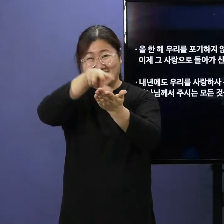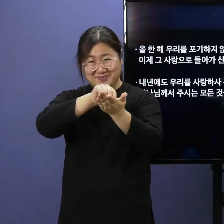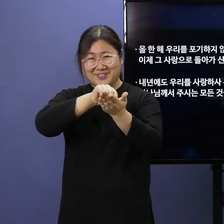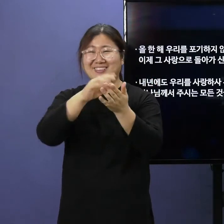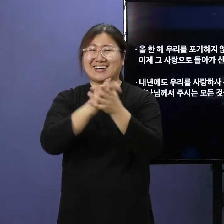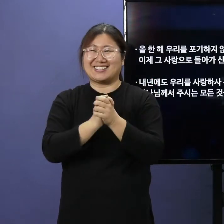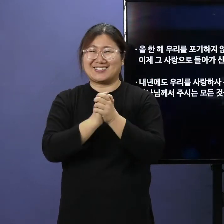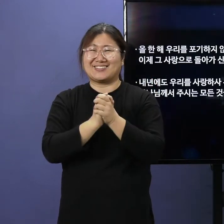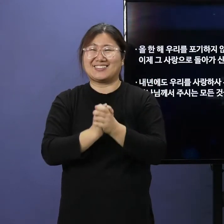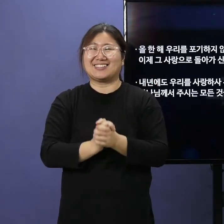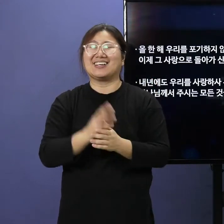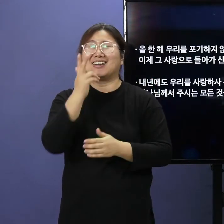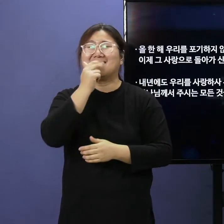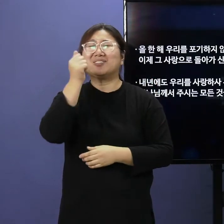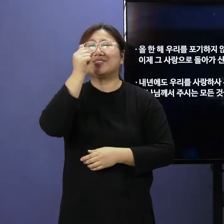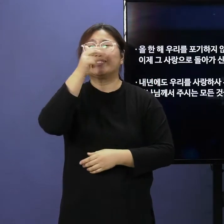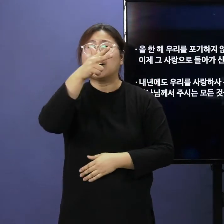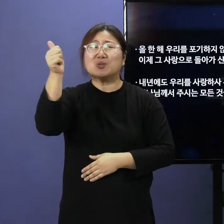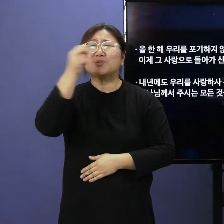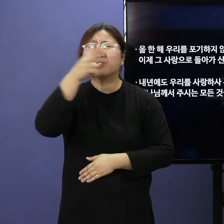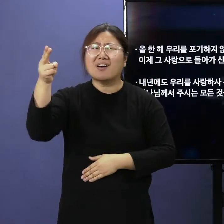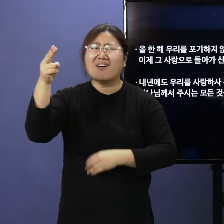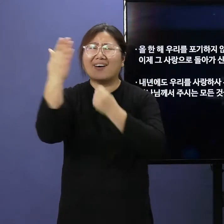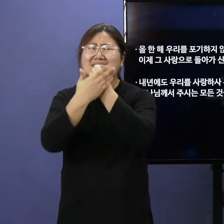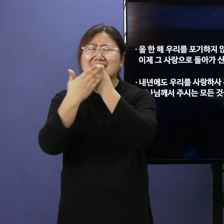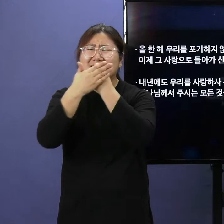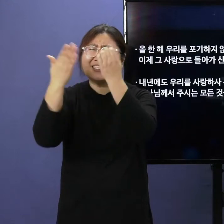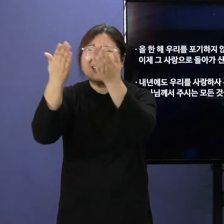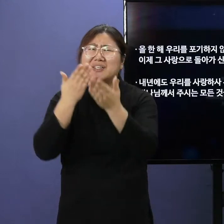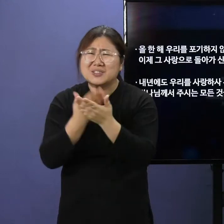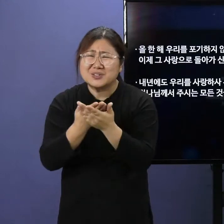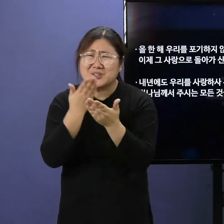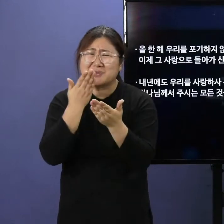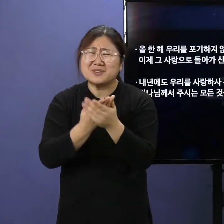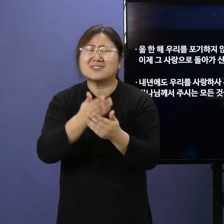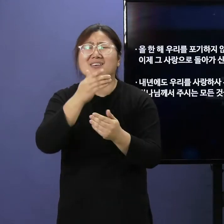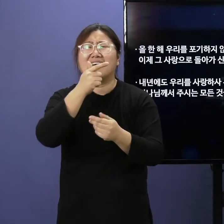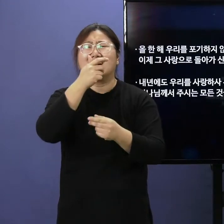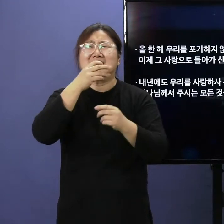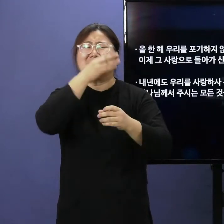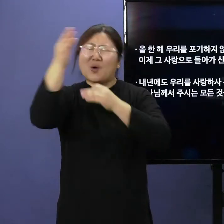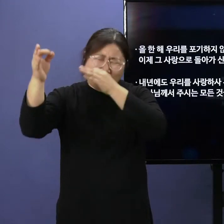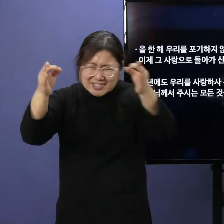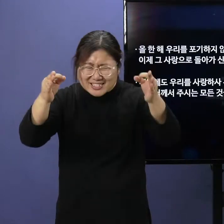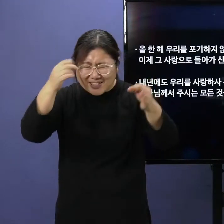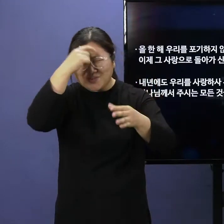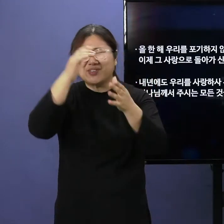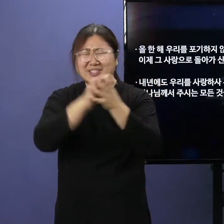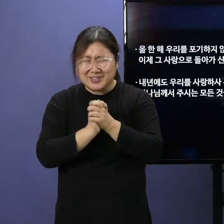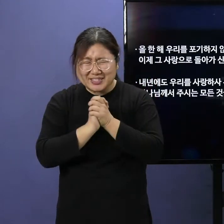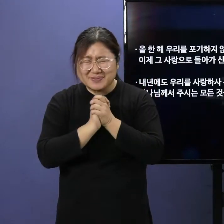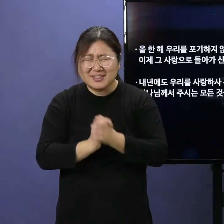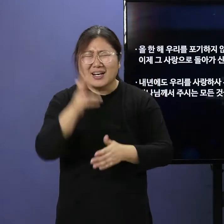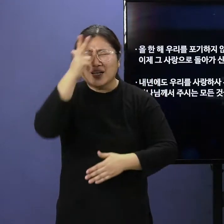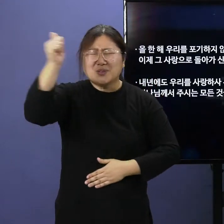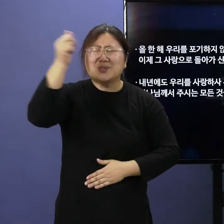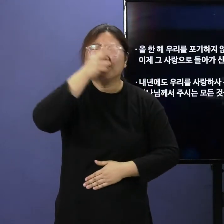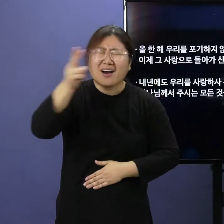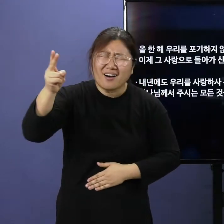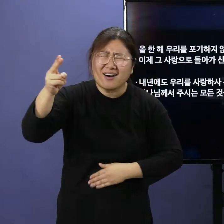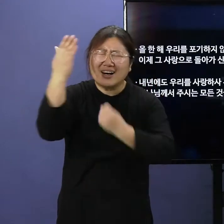주여 은혜 내려주옵소서. 우리 크게 한번 외치고 함께 기도하도록 하겠습니다.